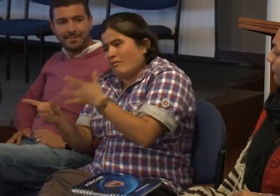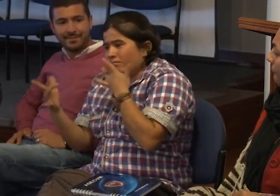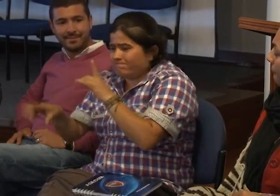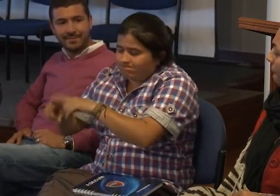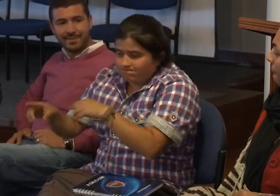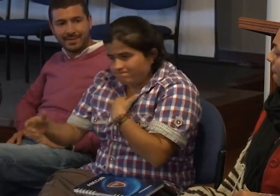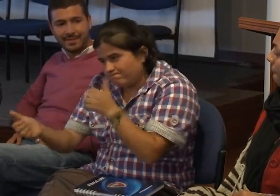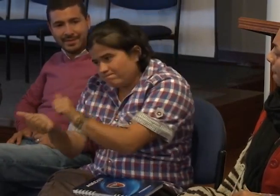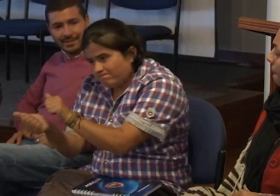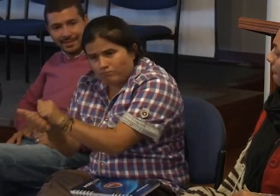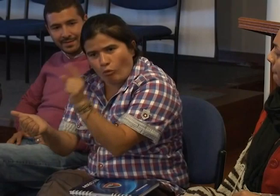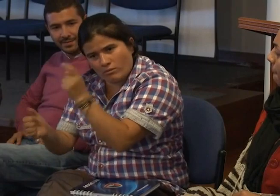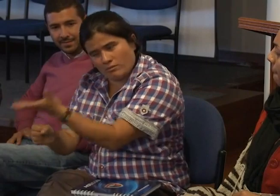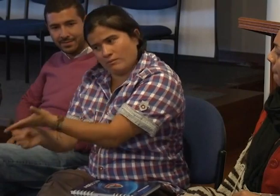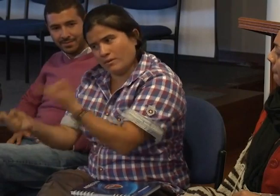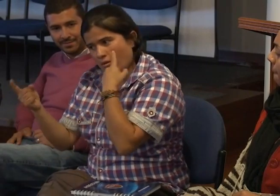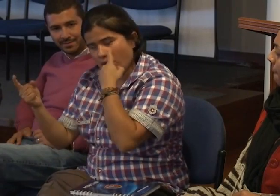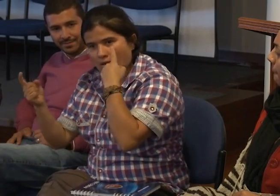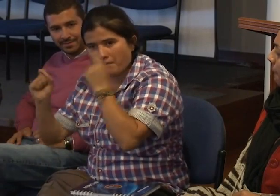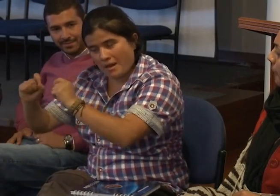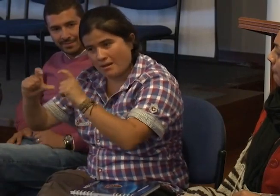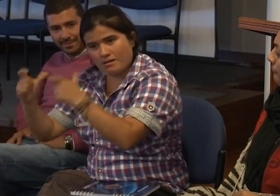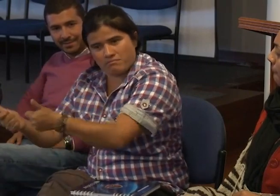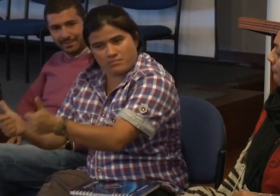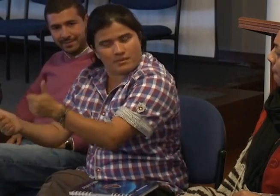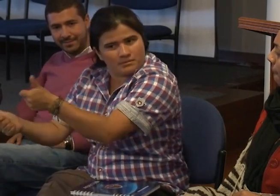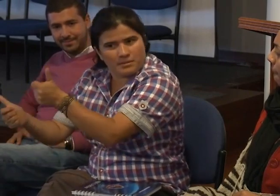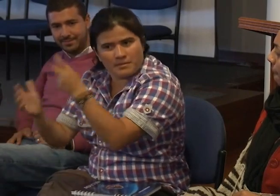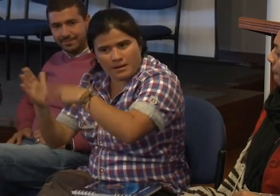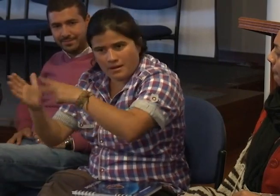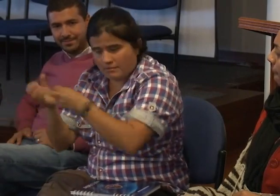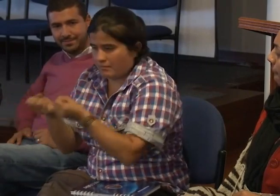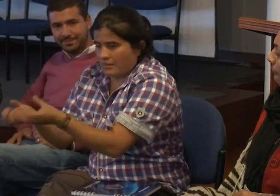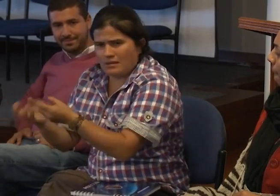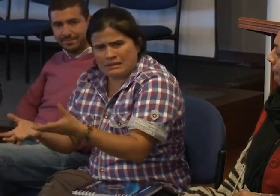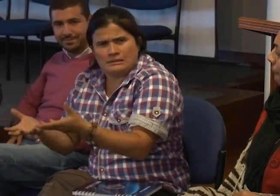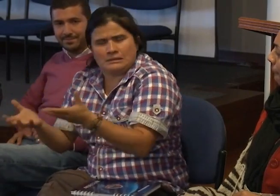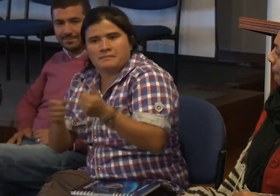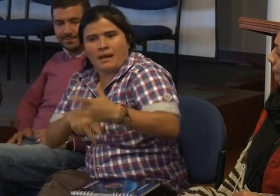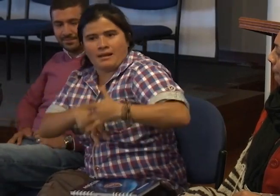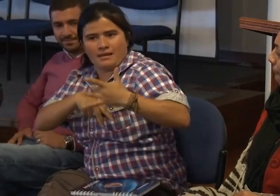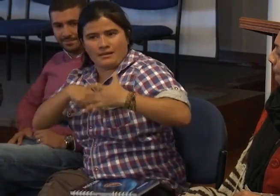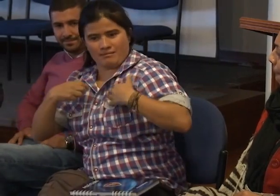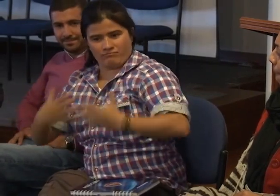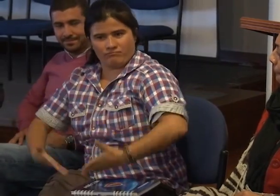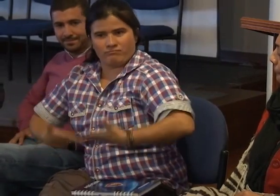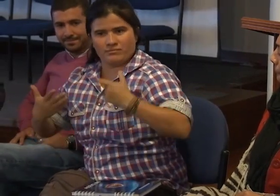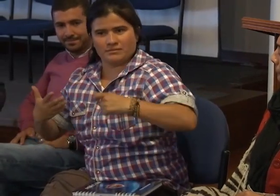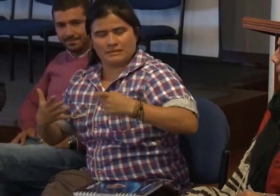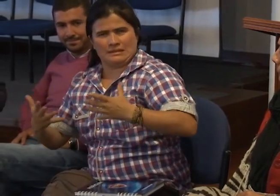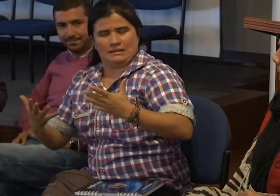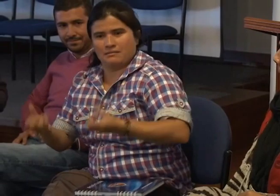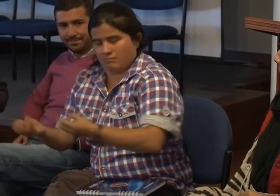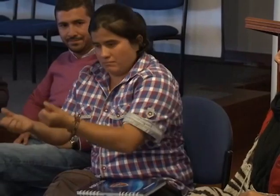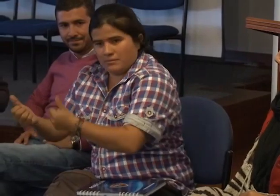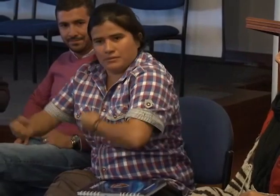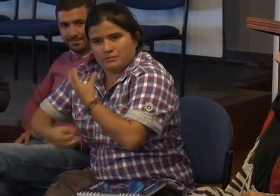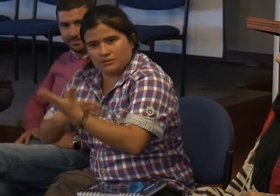aulas, no. Nosotros debemos ser participativos, debemos exigir, debemos mostrar que podemos hacer las cosas, debemos leer, debemos hacer